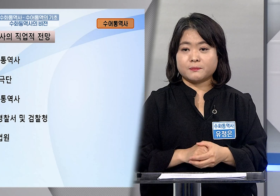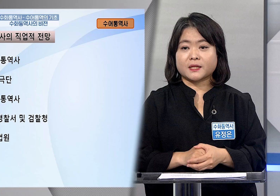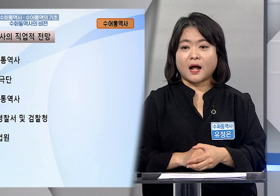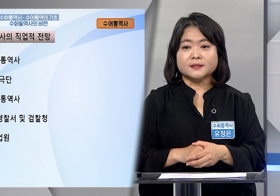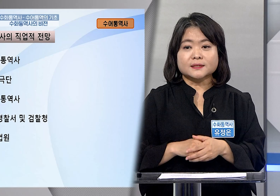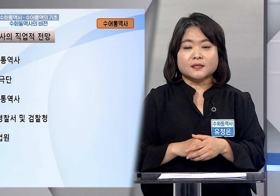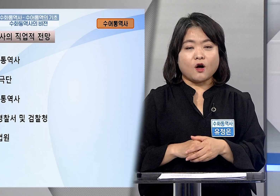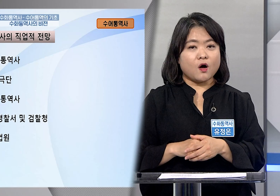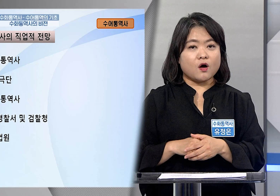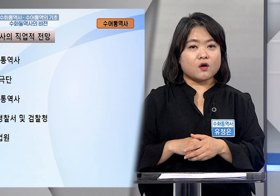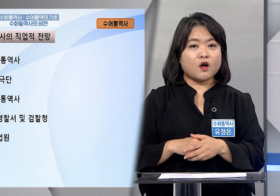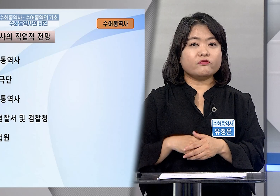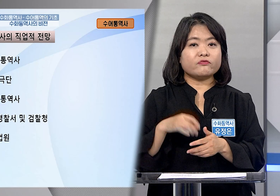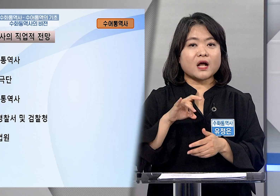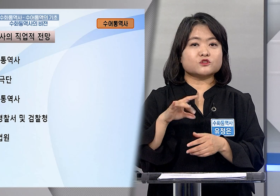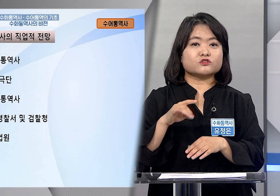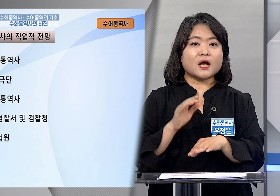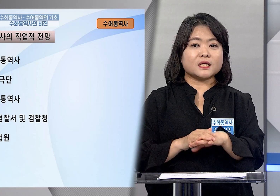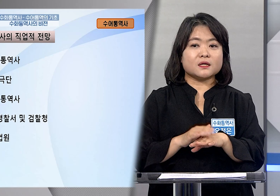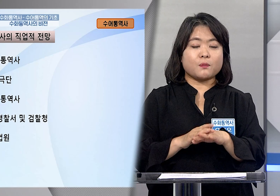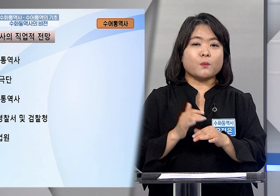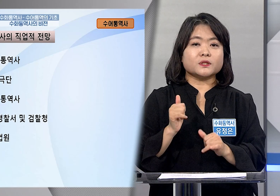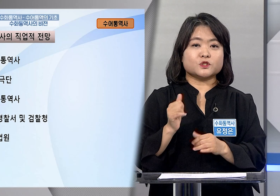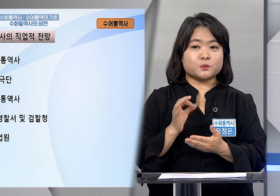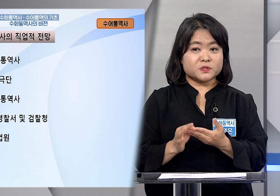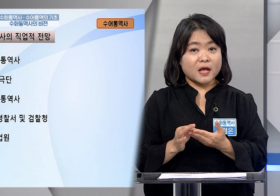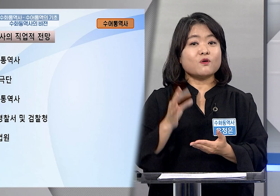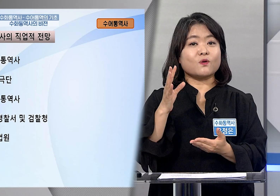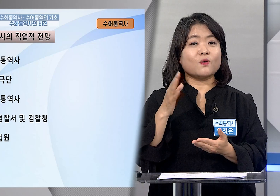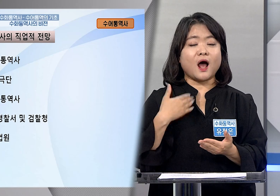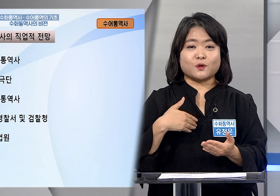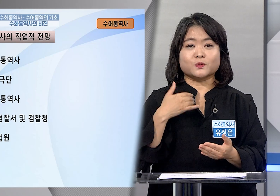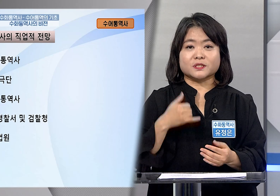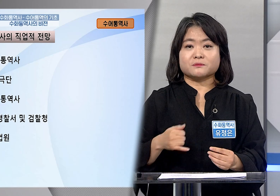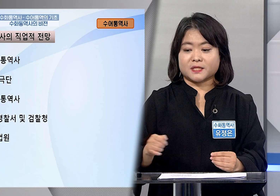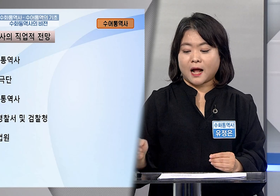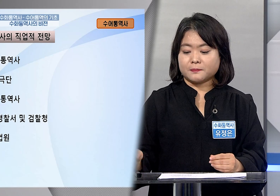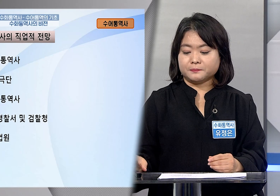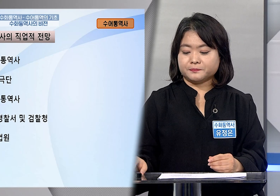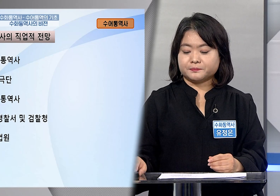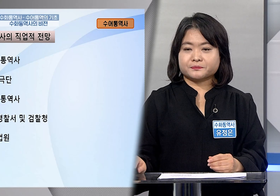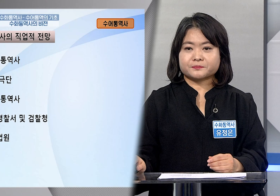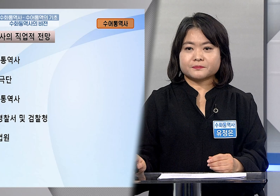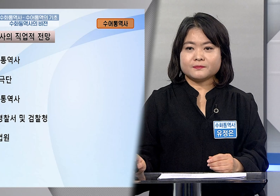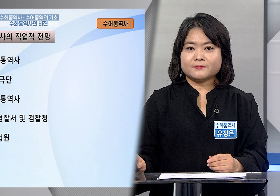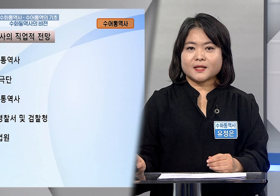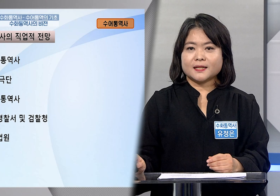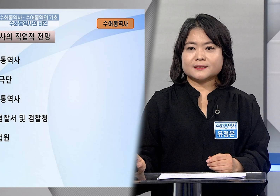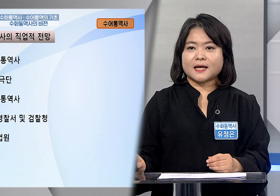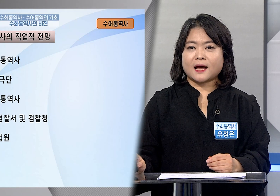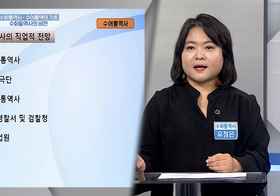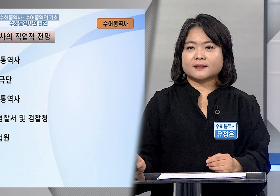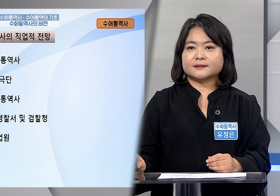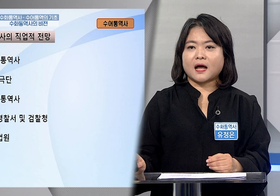합니다. 건당 수당이 법원이 좀 센 걸로 알고 있습니다. 자, 그